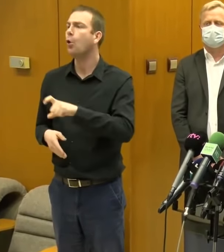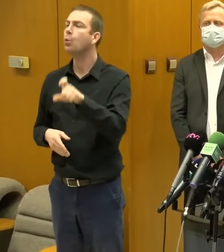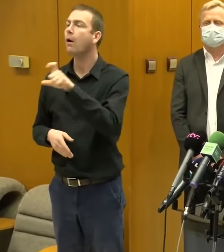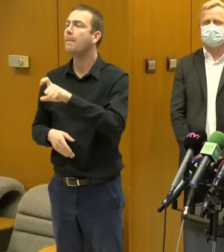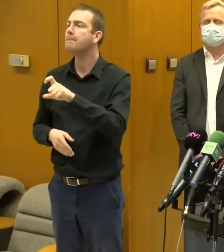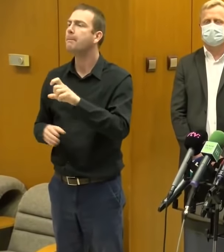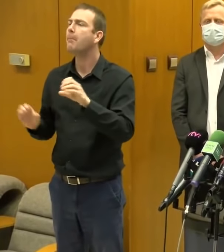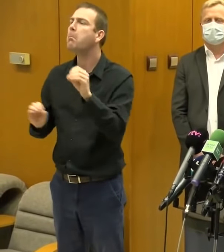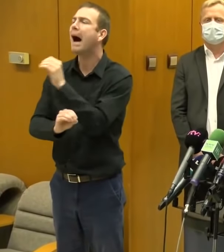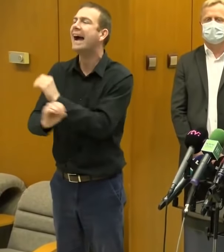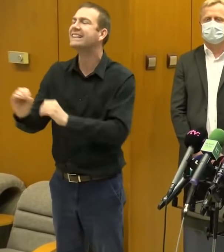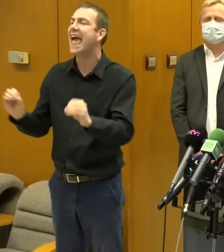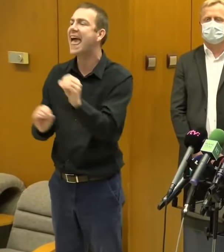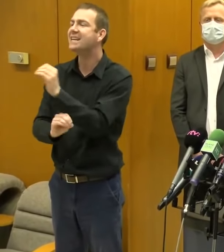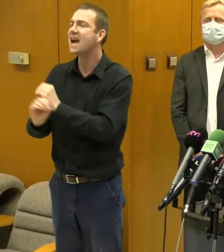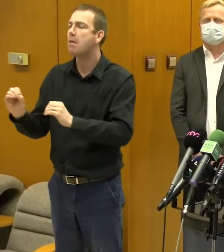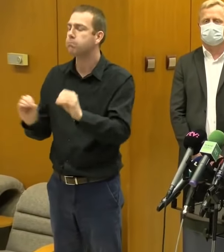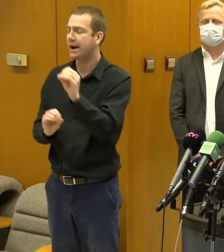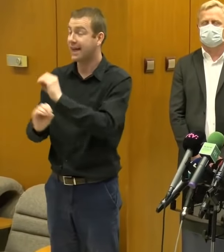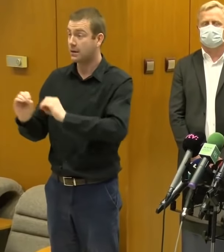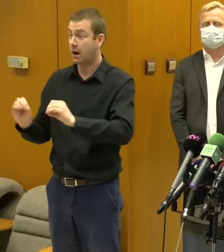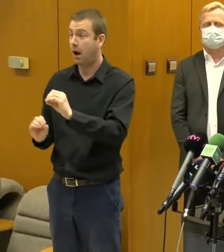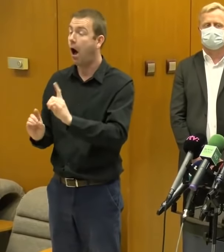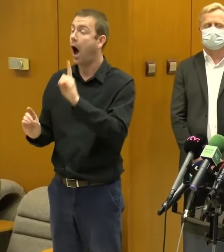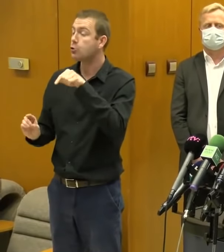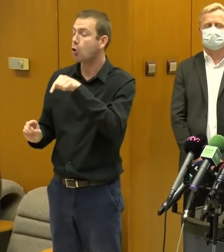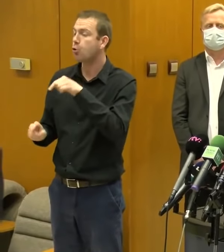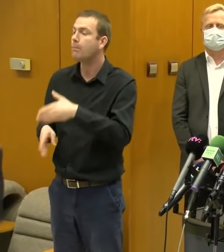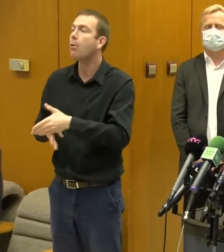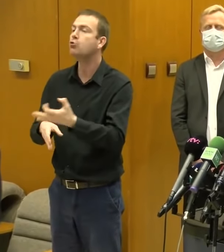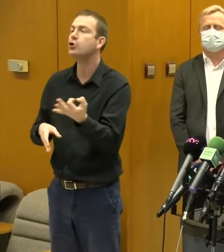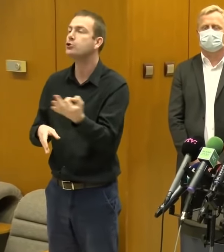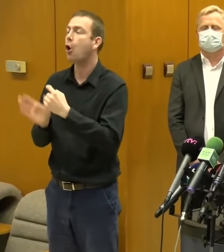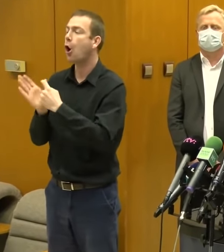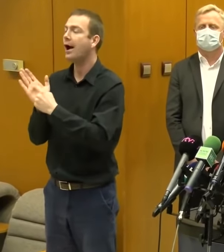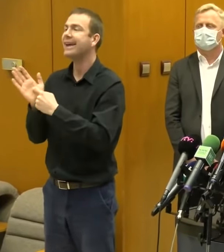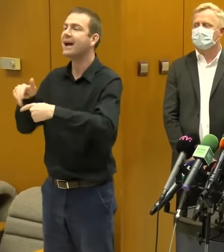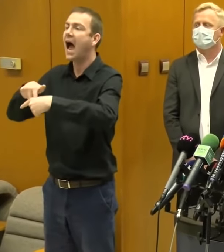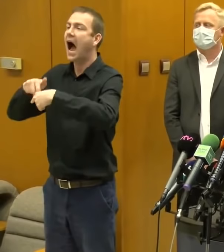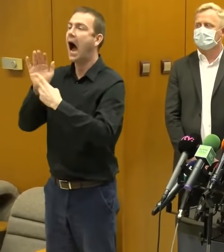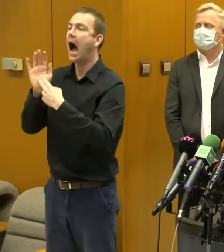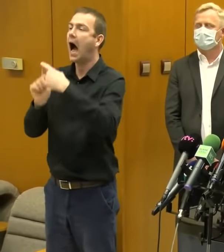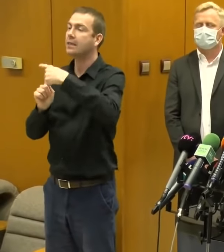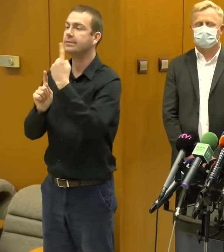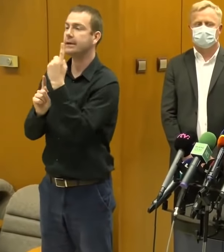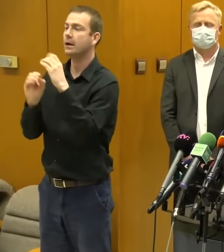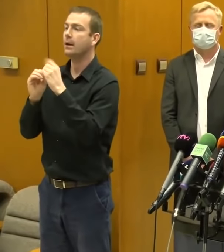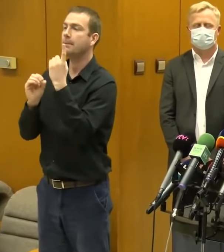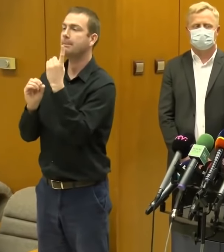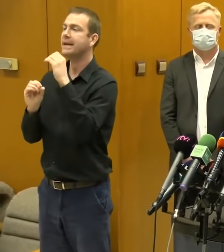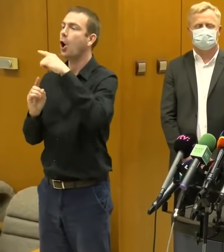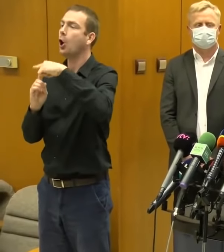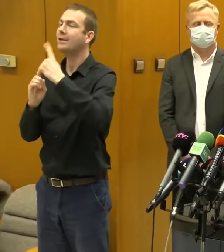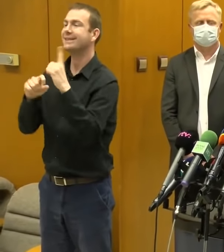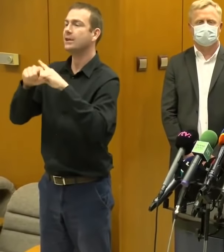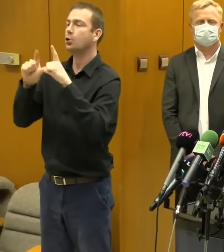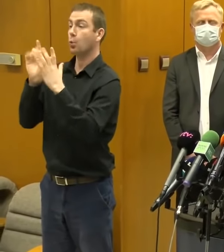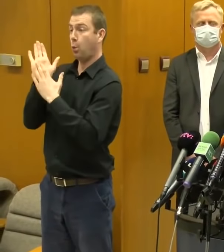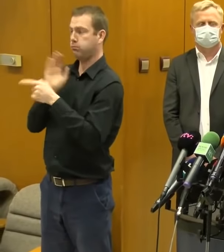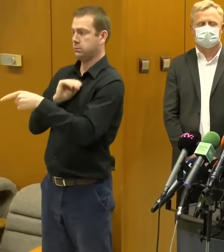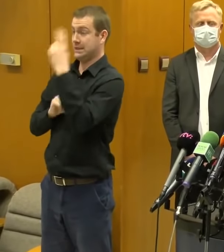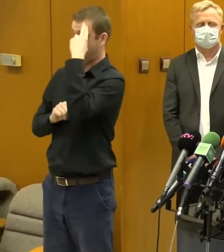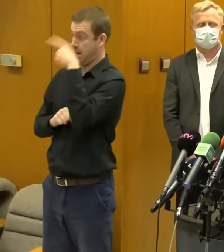antibiotika. A tie máme u nás registrované v pomerne slušnom množstve. Ja sa pridávam k tomu, čo